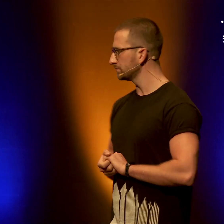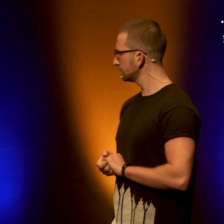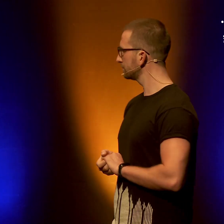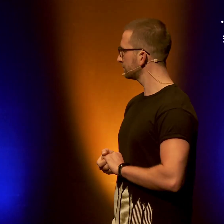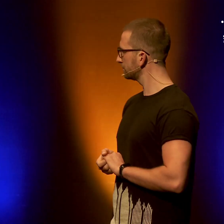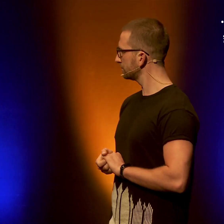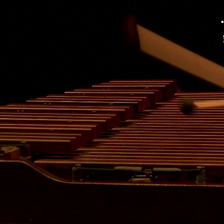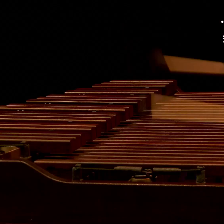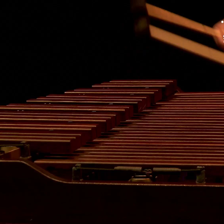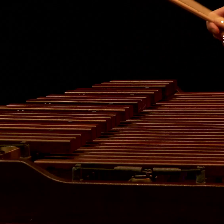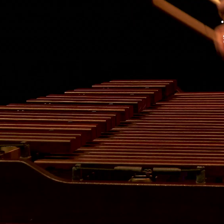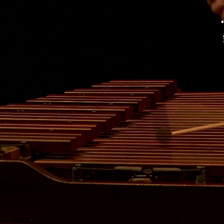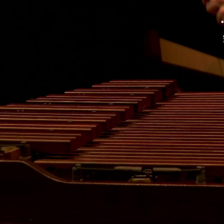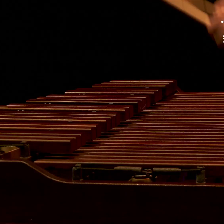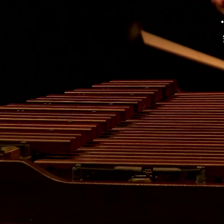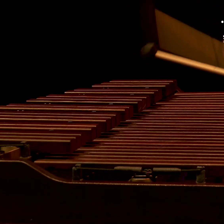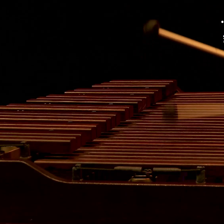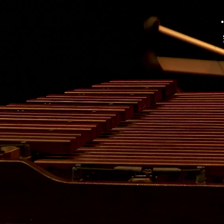wznosząca,